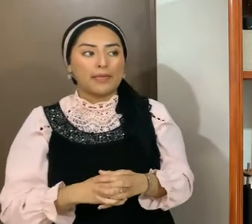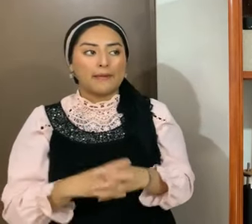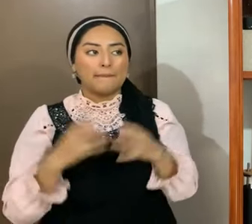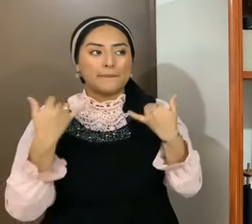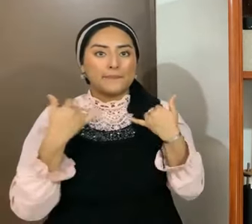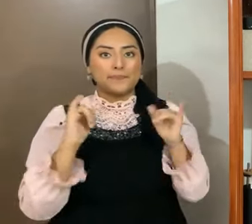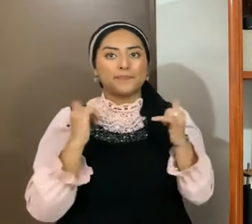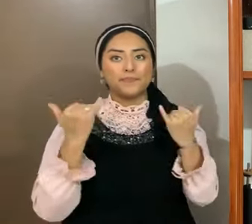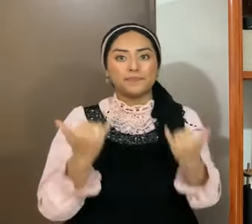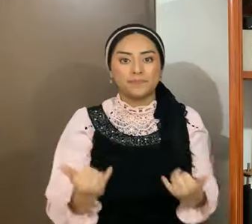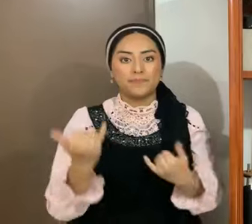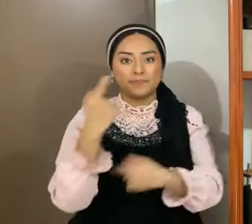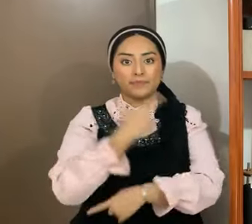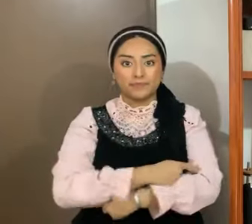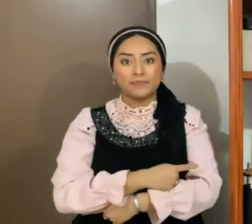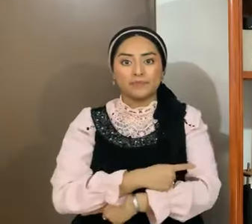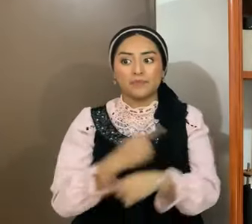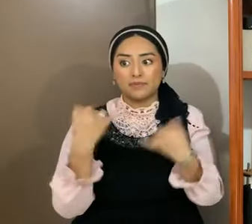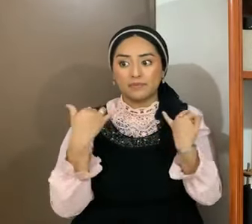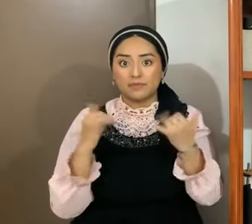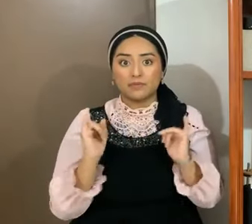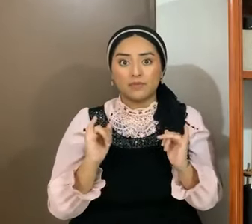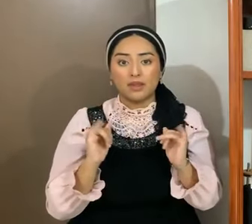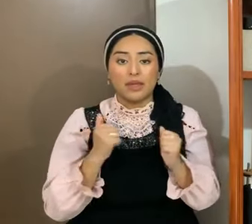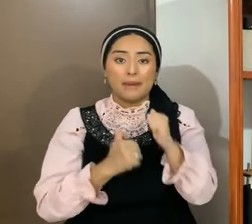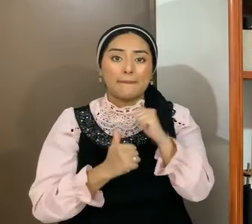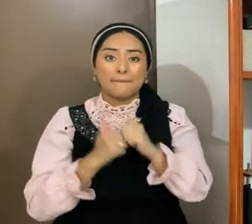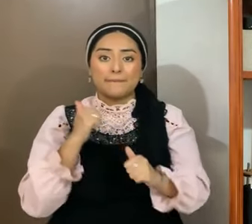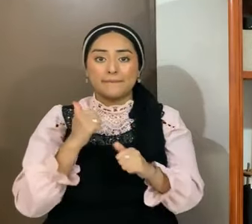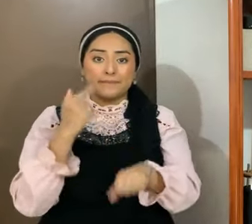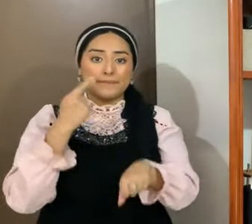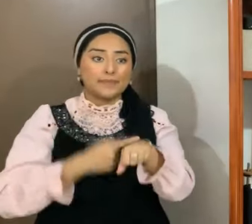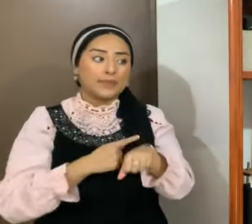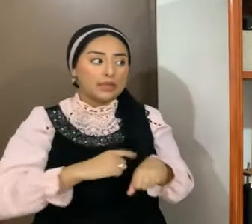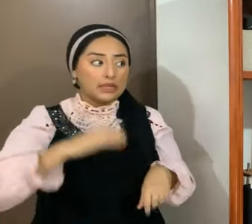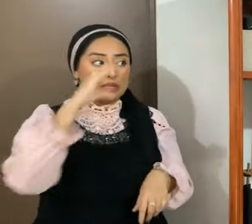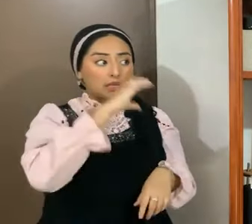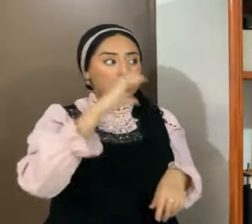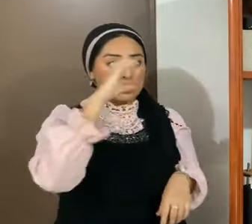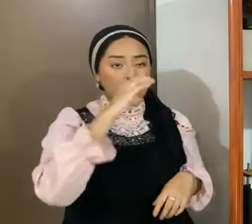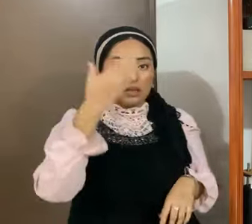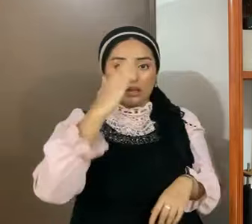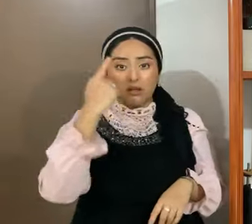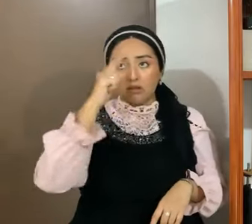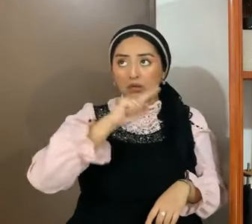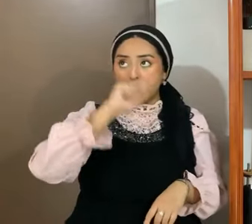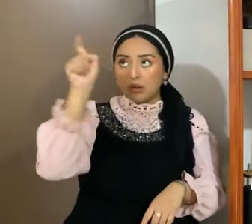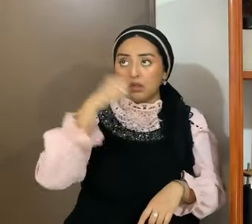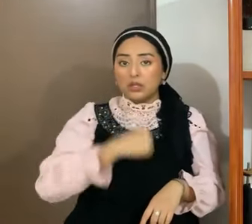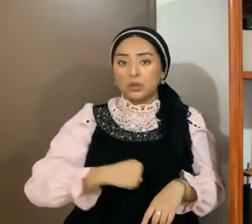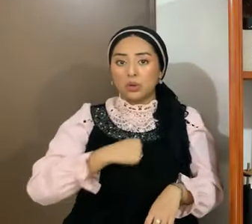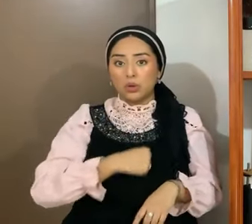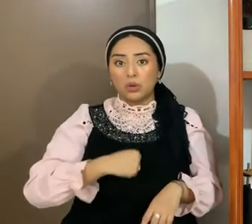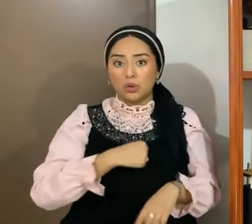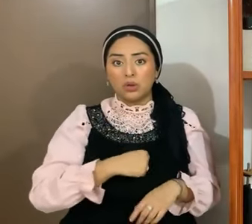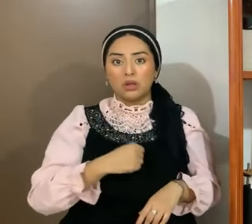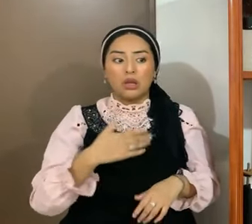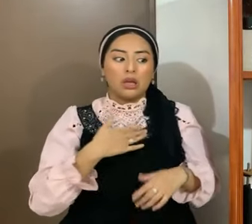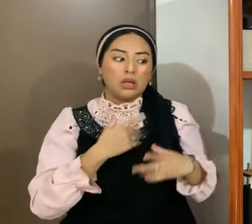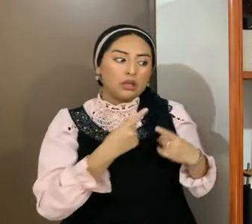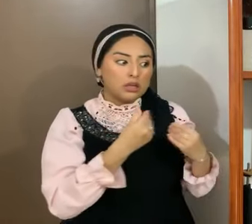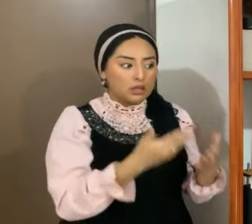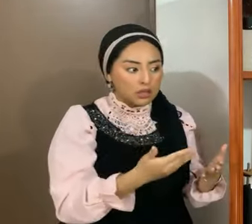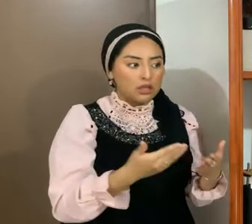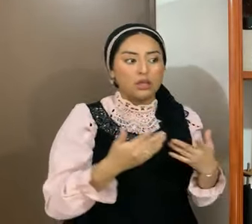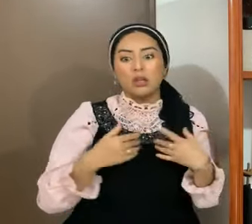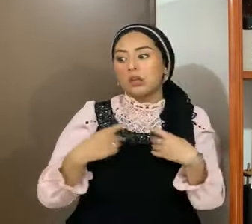aún hoy, aunque ya no hay sacrificios, la mayoría del tiempo se le busca al Eterno para pedirle perdón. Perdón porque hice esto, perdón